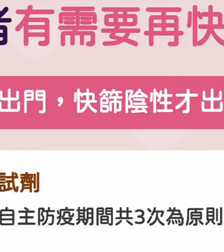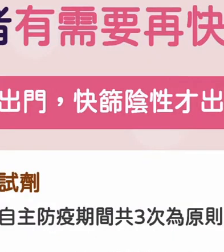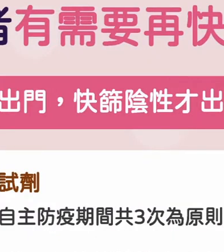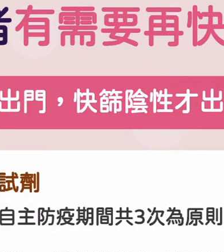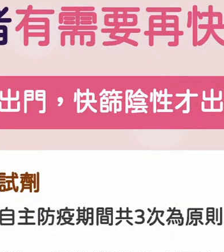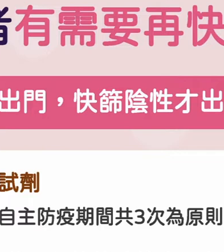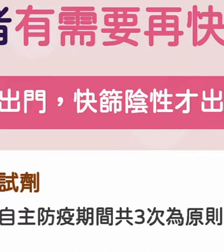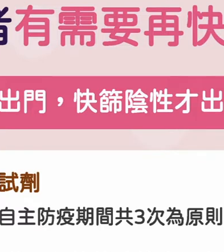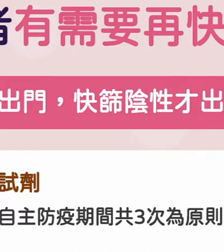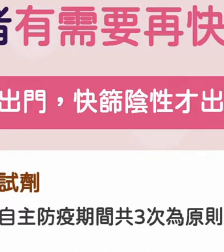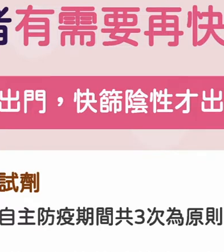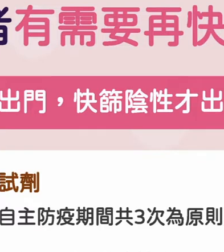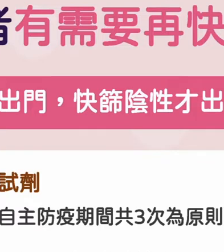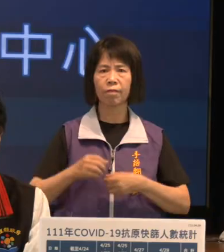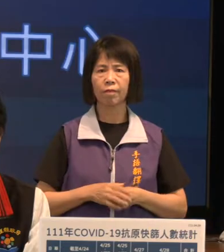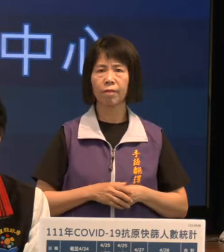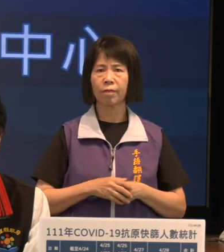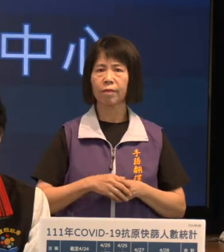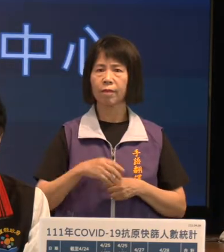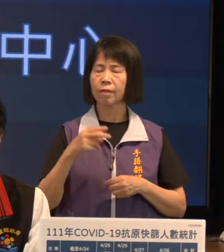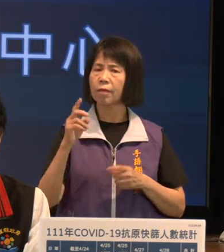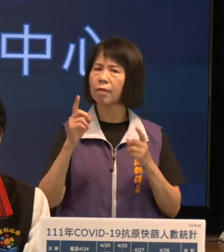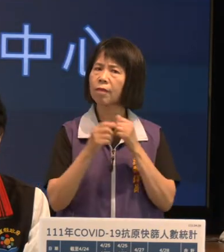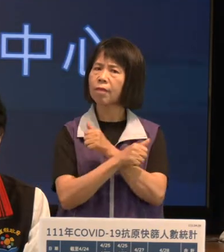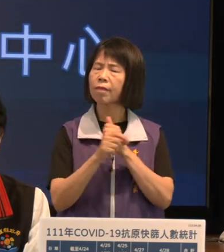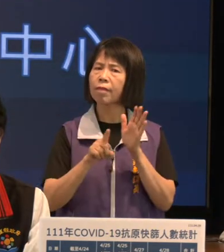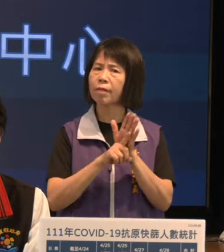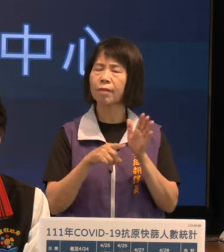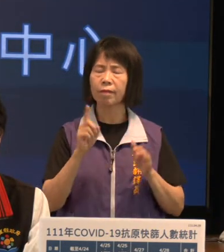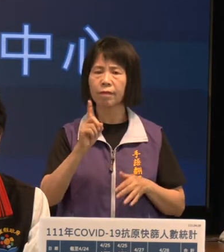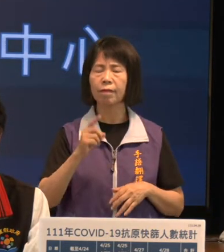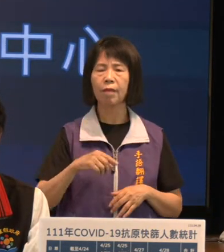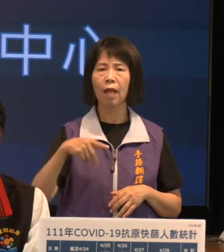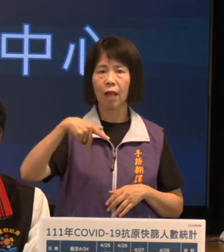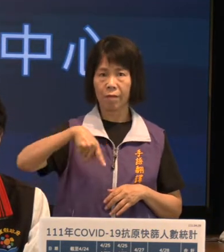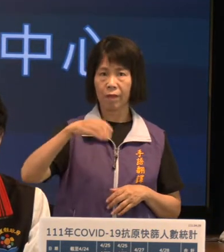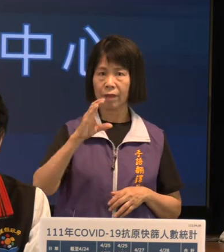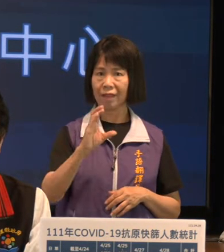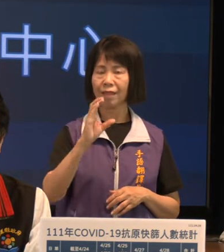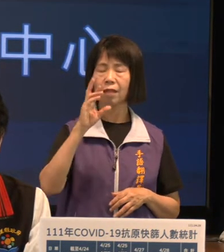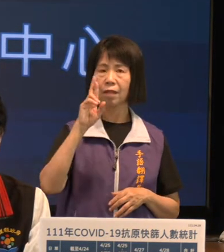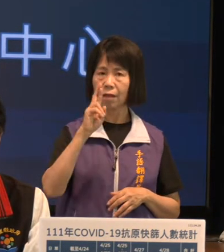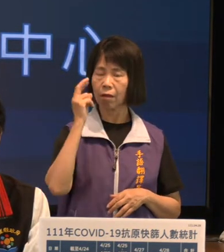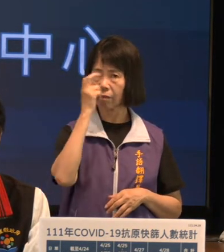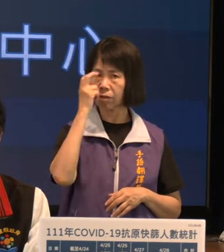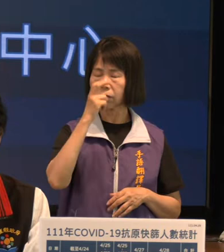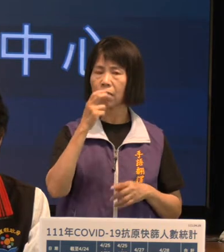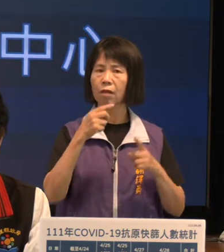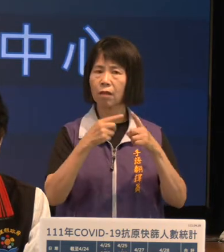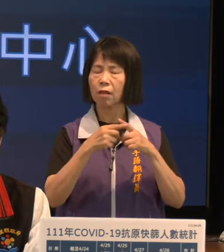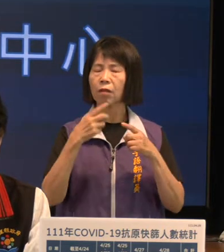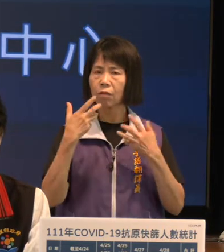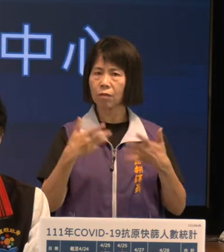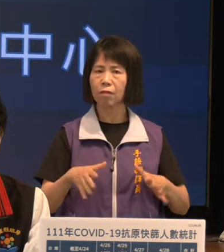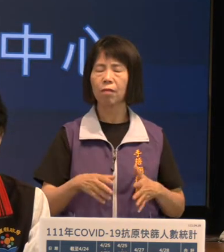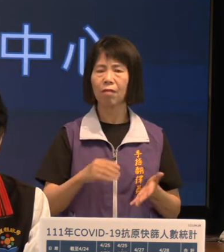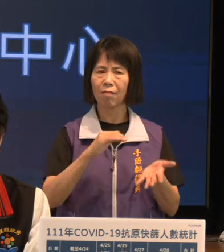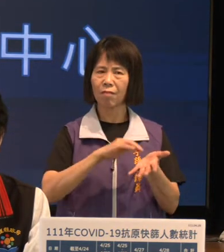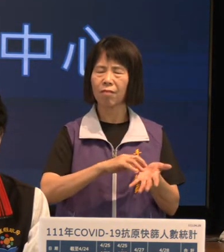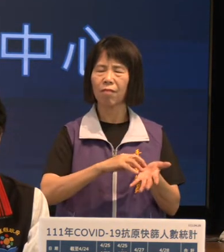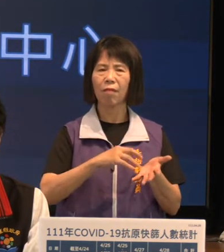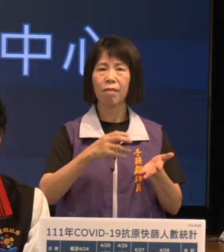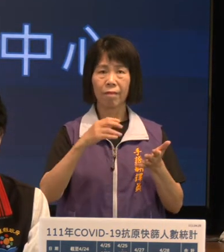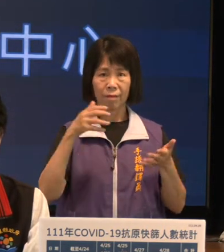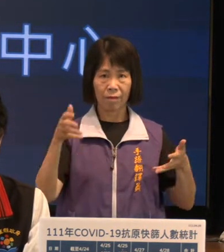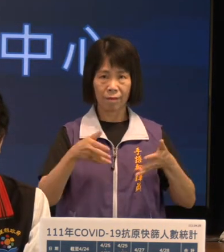多，那相对代表 PCR 要做的人会越来越多，也会造成医疗很大的负担。那